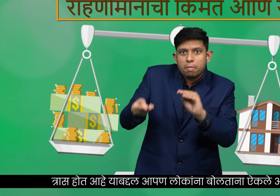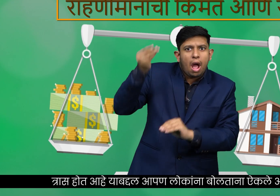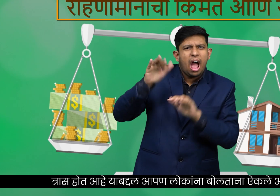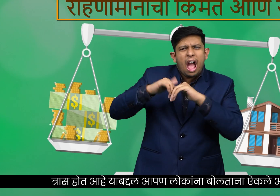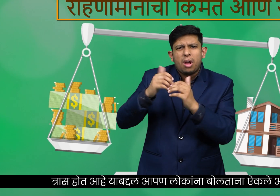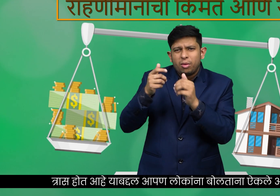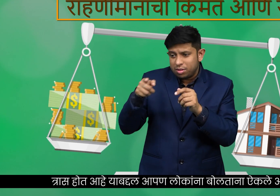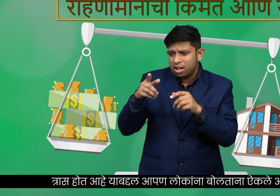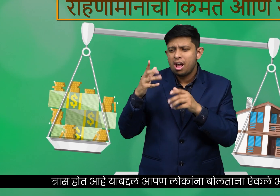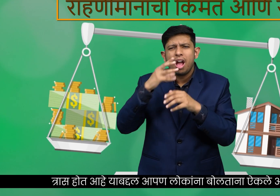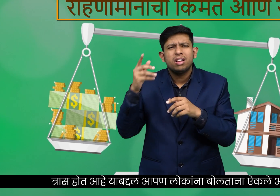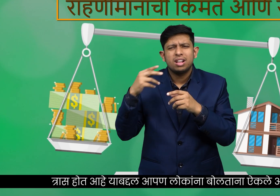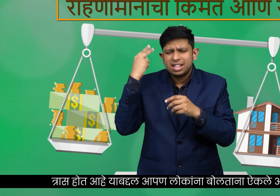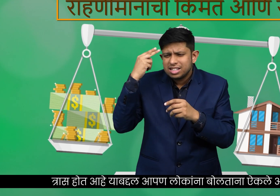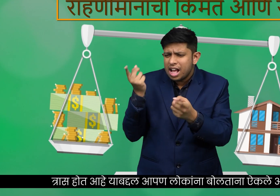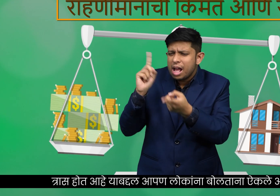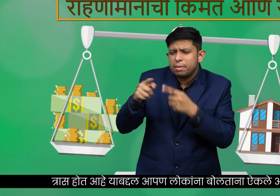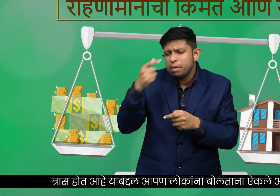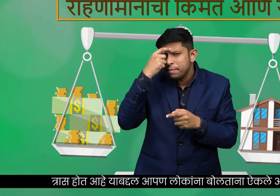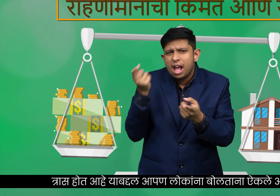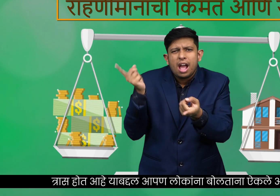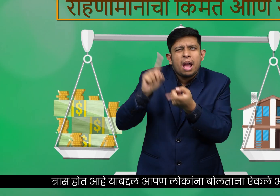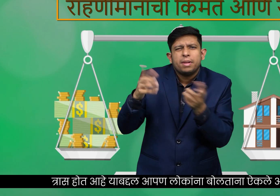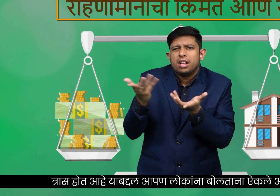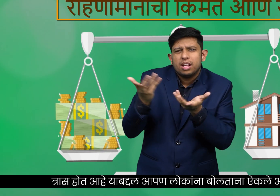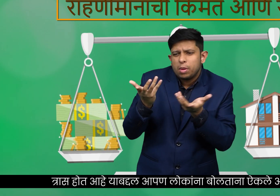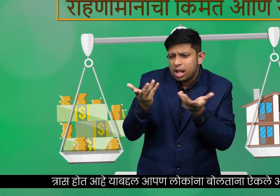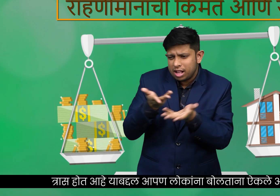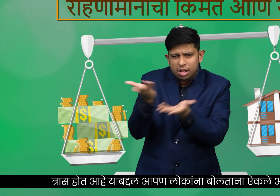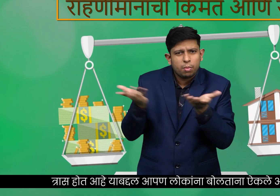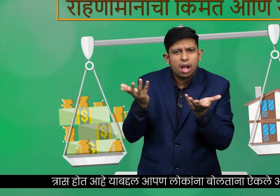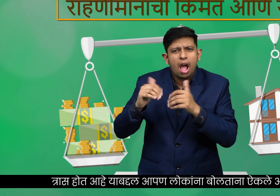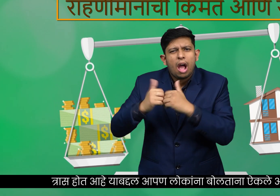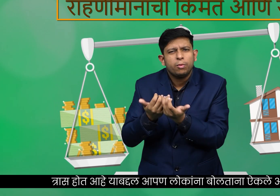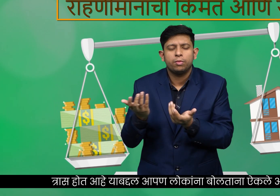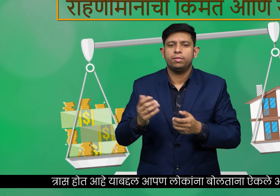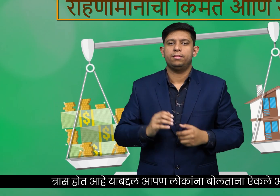होतो याही बद्दल आपण लोकांना बोलताना ऐकले आहे का?